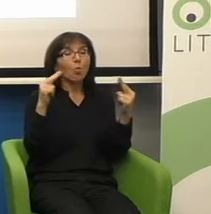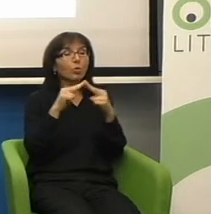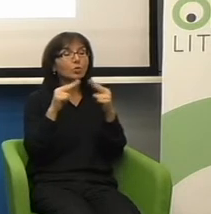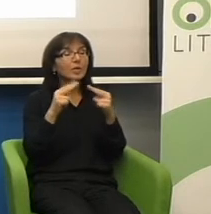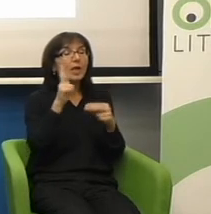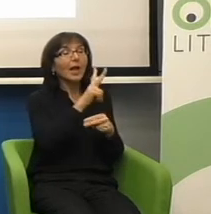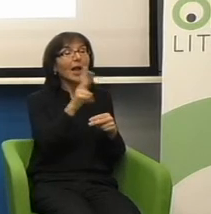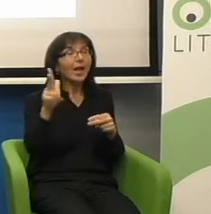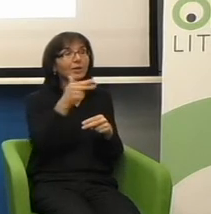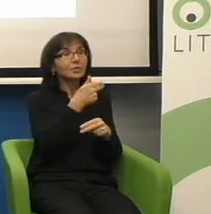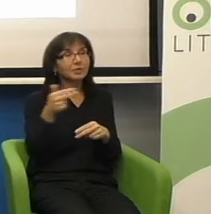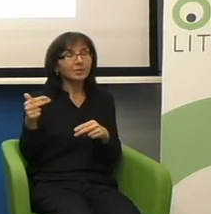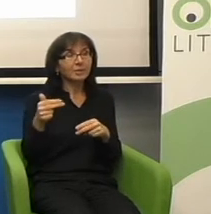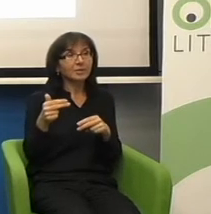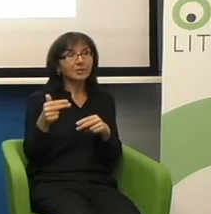temat.